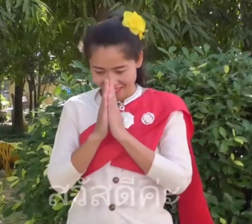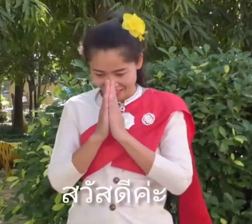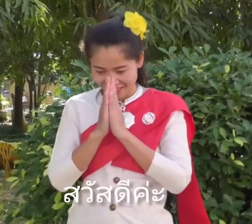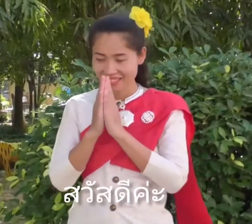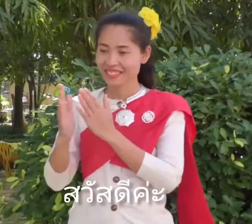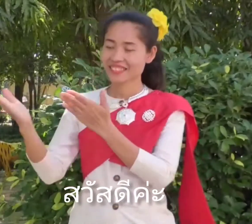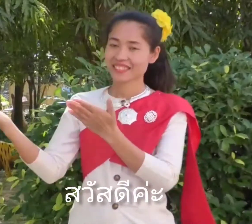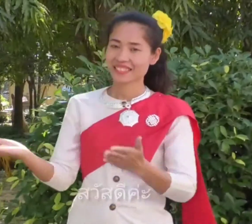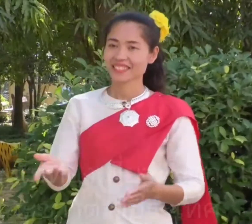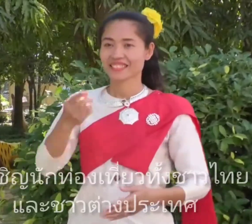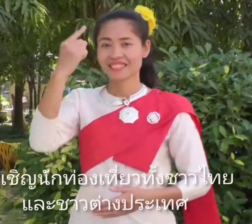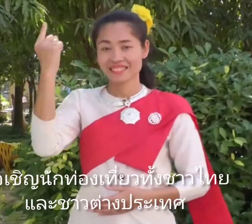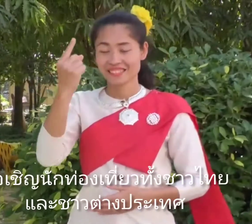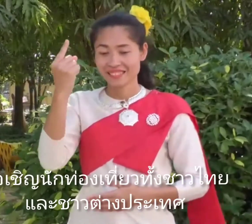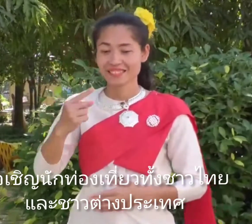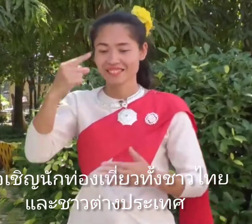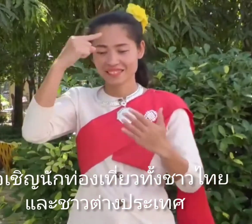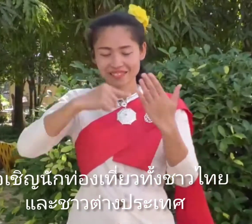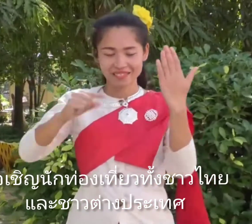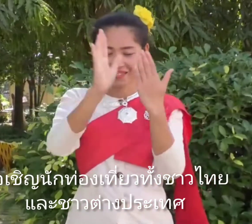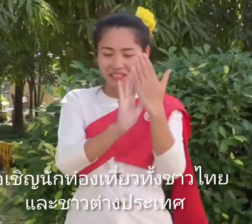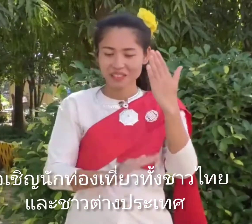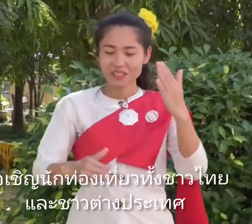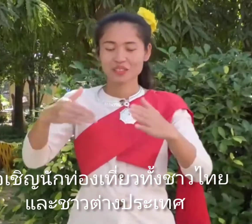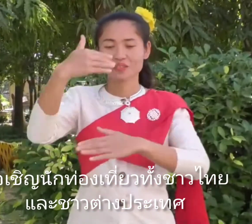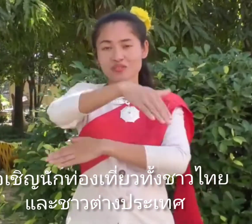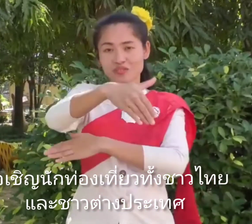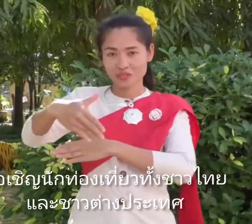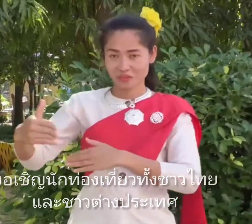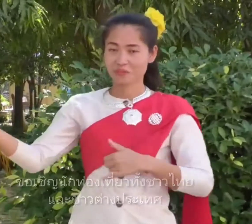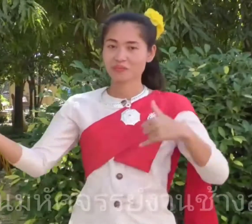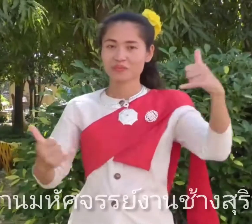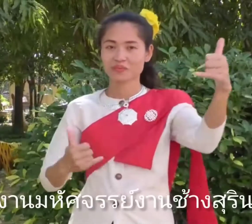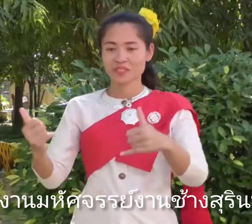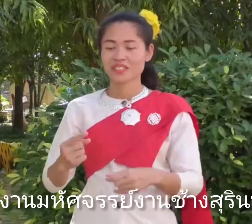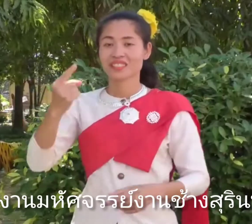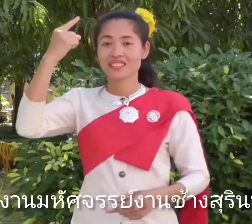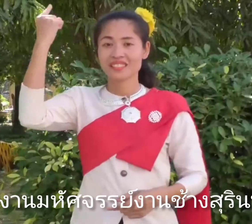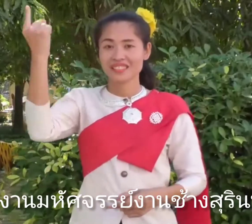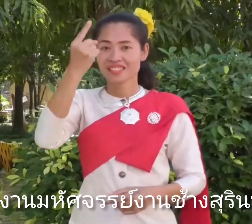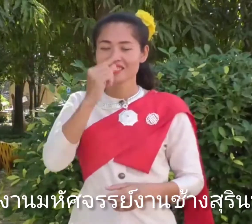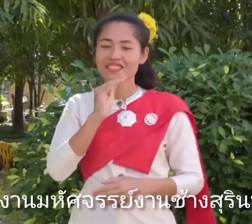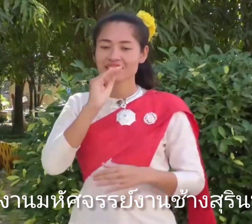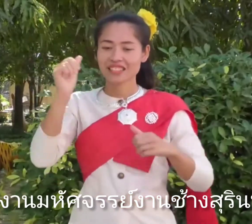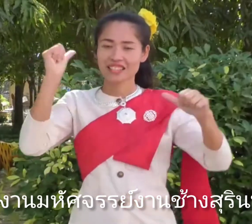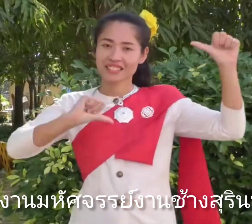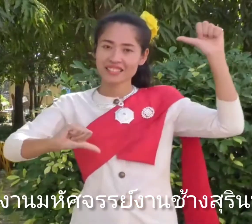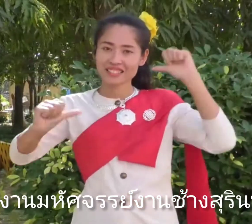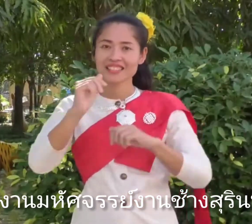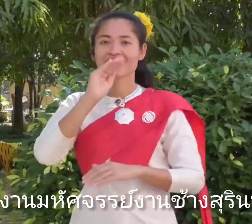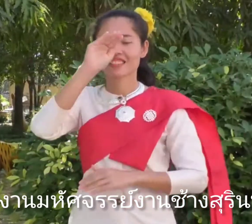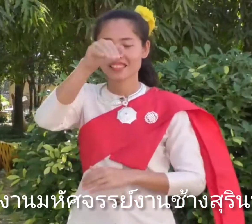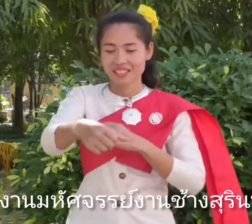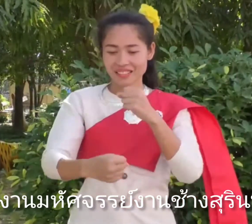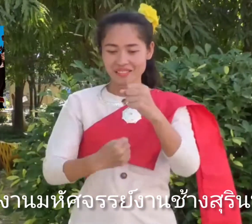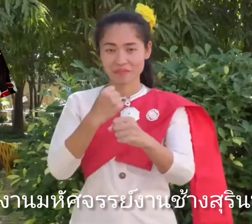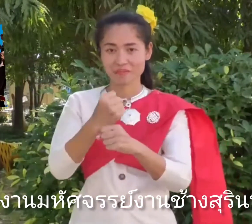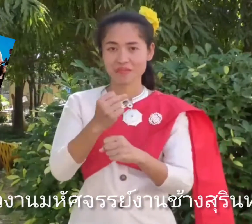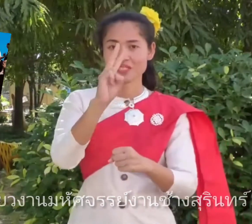สวัสดีค่ะขอเชิญนักท่องเที่ยวทั้งชาวไทยและชาวต่างประเทศมาเที่ยวมหัศจรรย์งานช้างสุรินทร์ประจำ